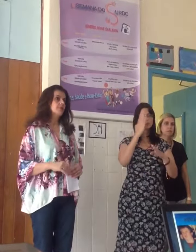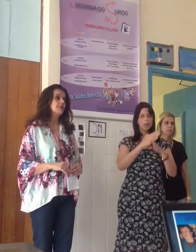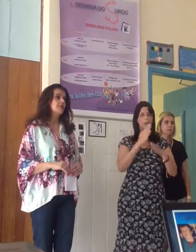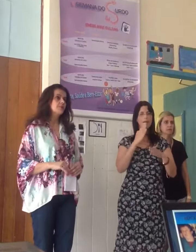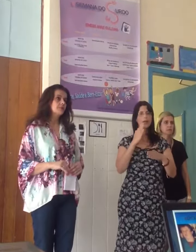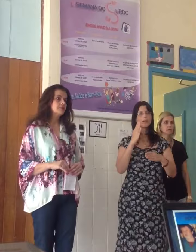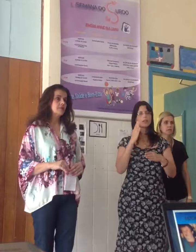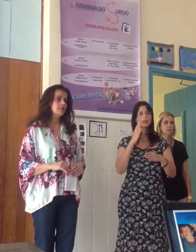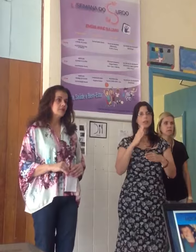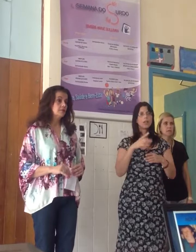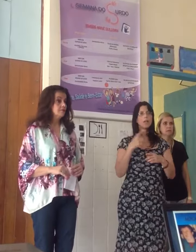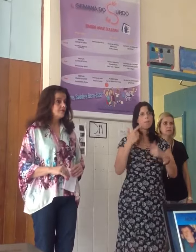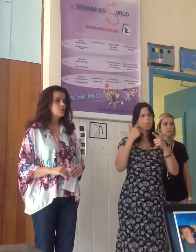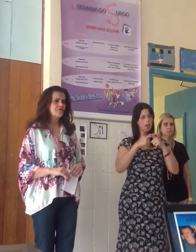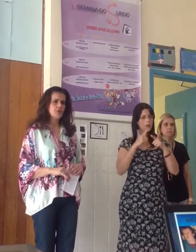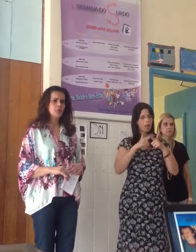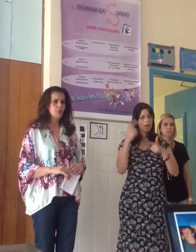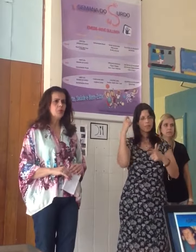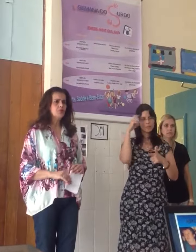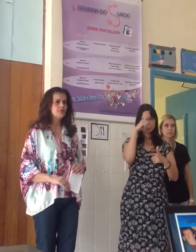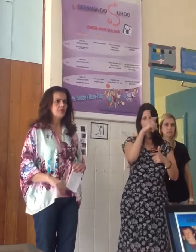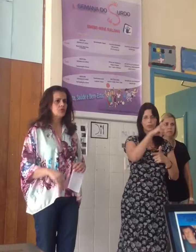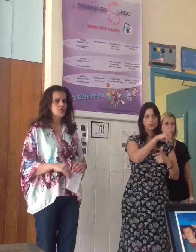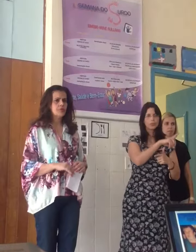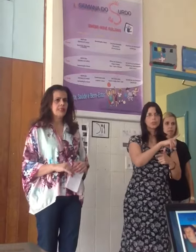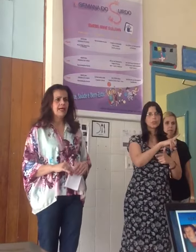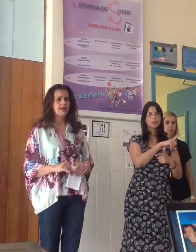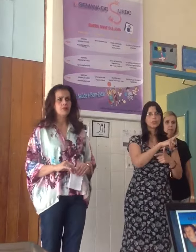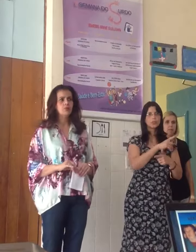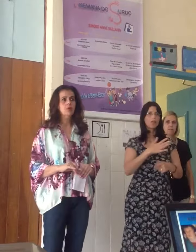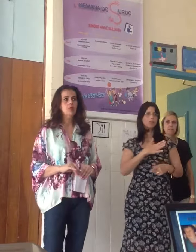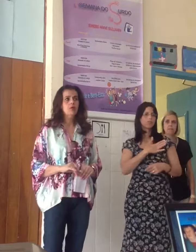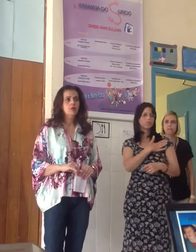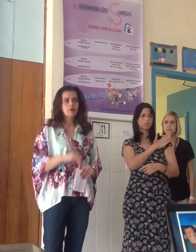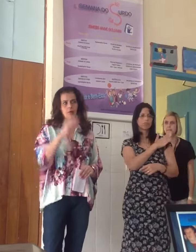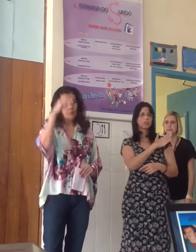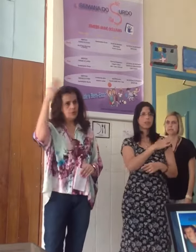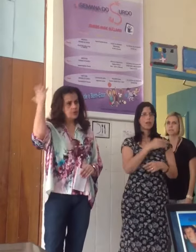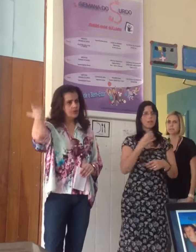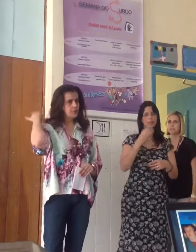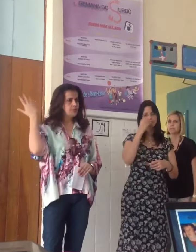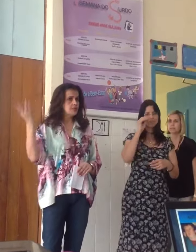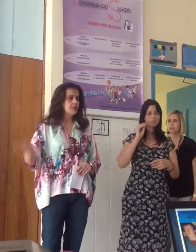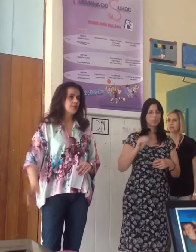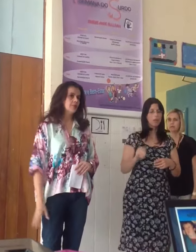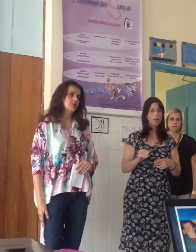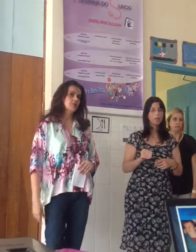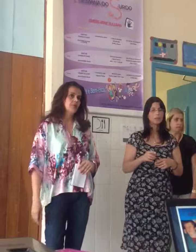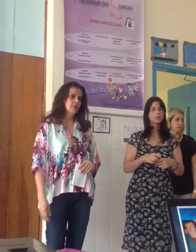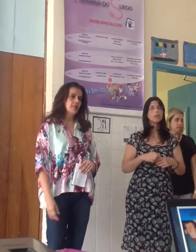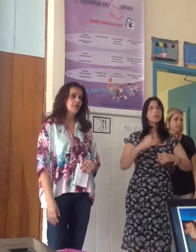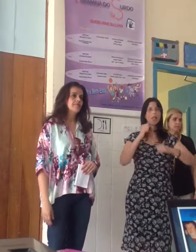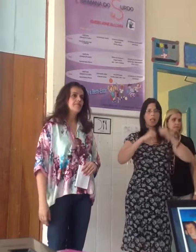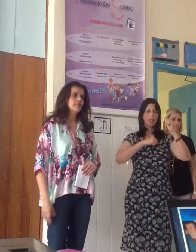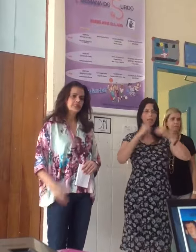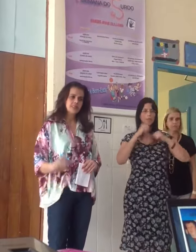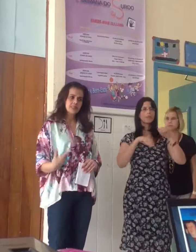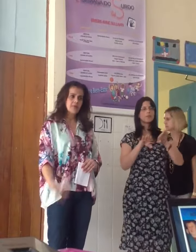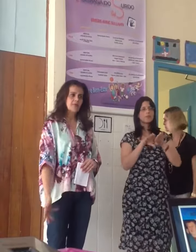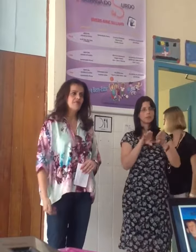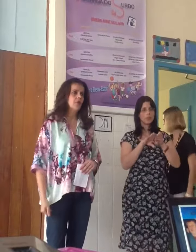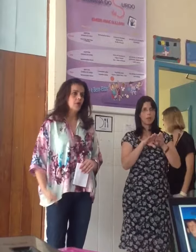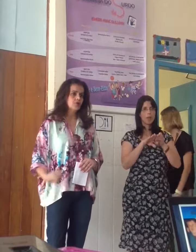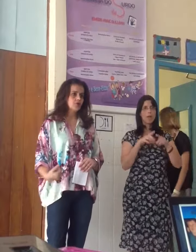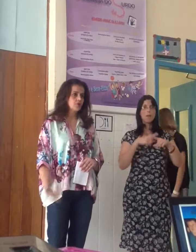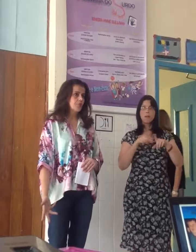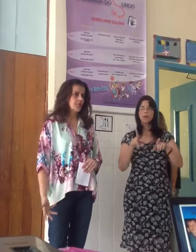sérios problemas, né? Sofreu muito, foi discriminado, como em outras empresas que ele trabalhou também, mas ele